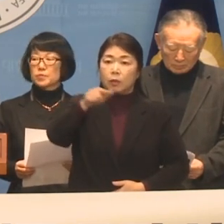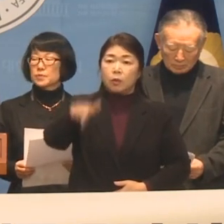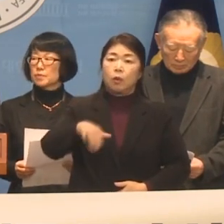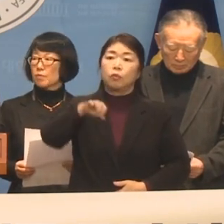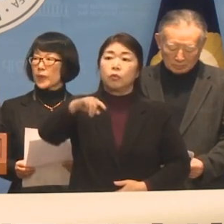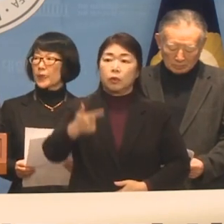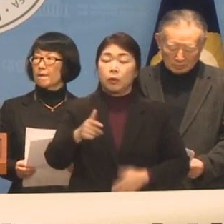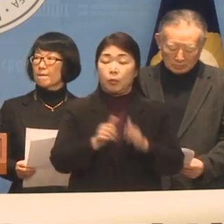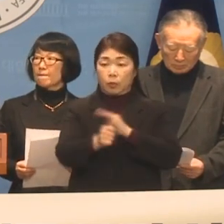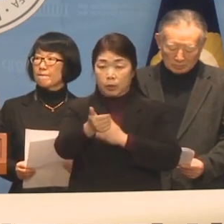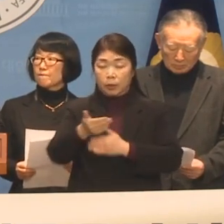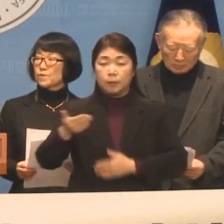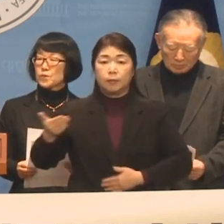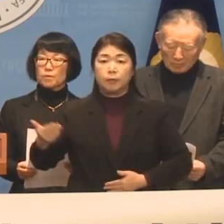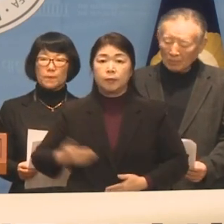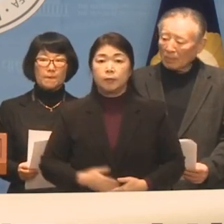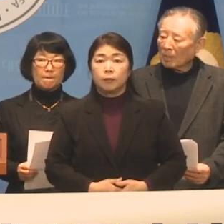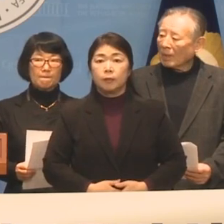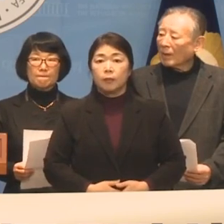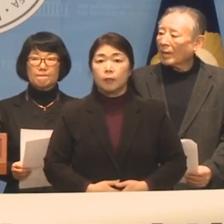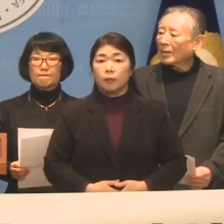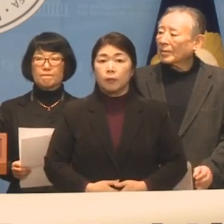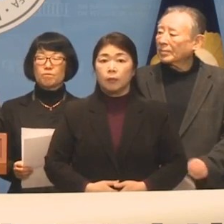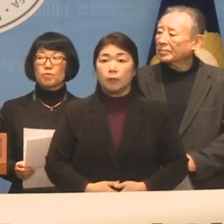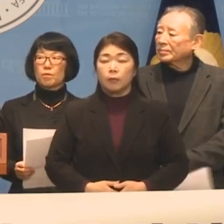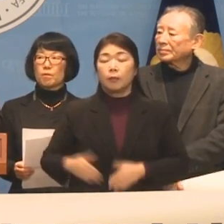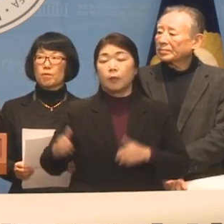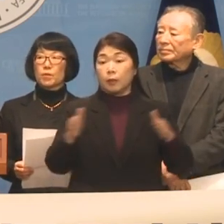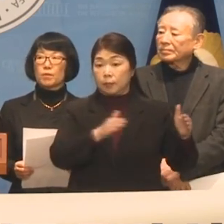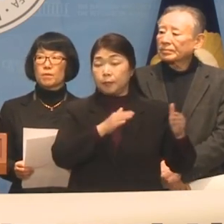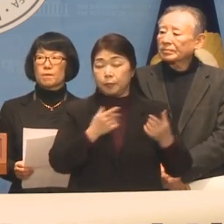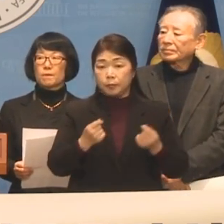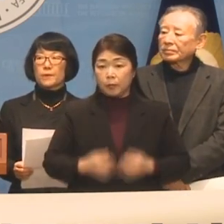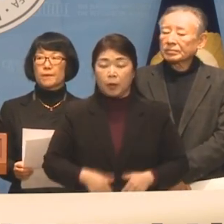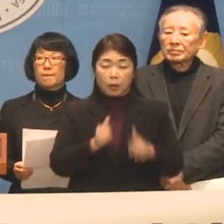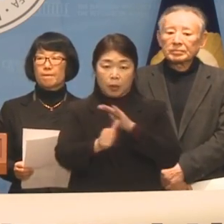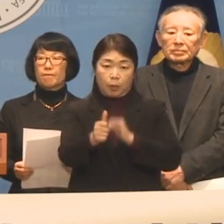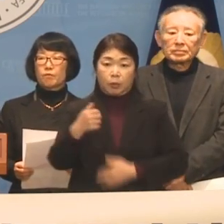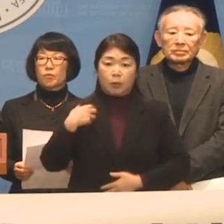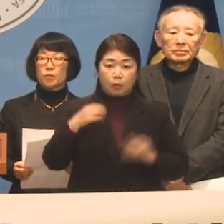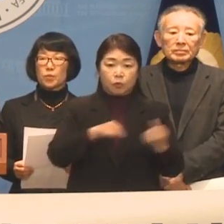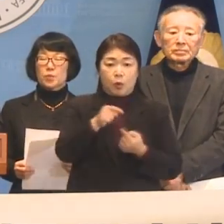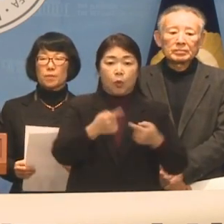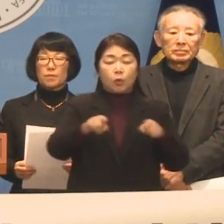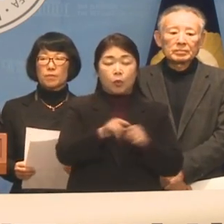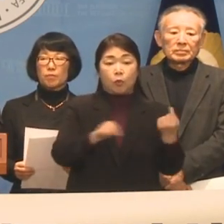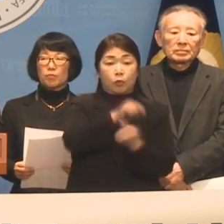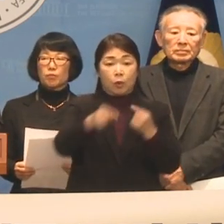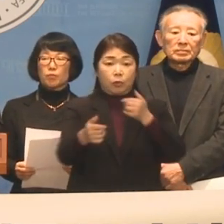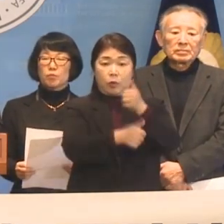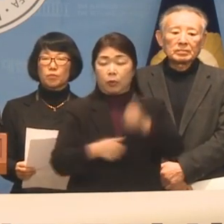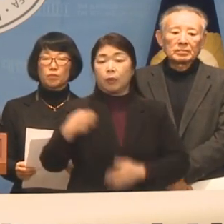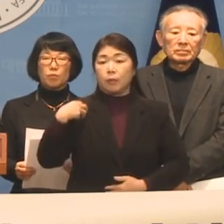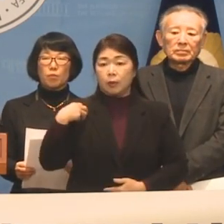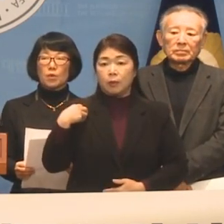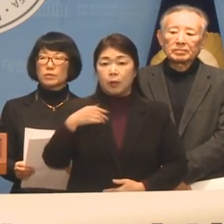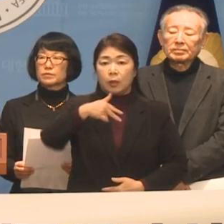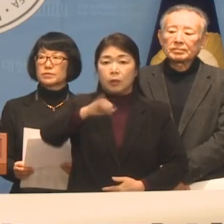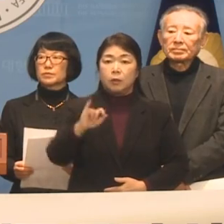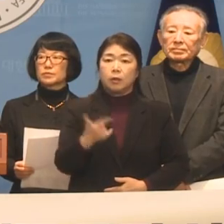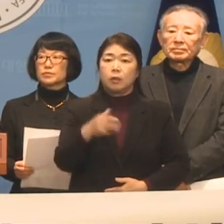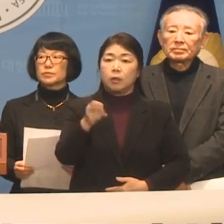대표님 오셨습니다. 그다음에 역시 대표를 공동운영장을 맡고 있는